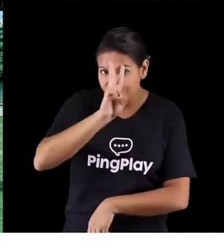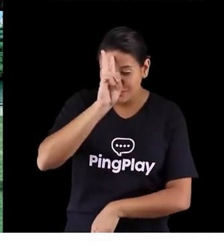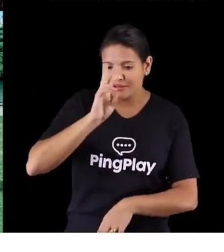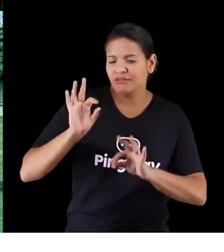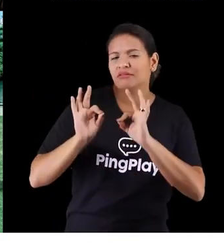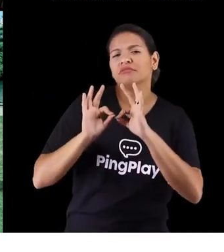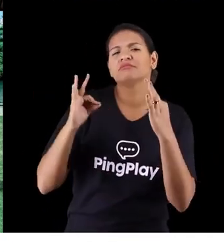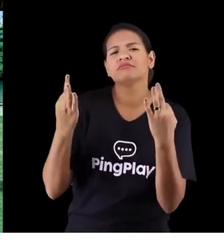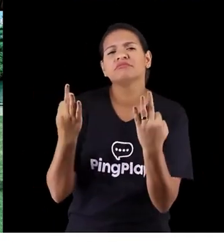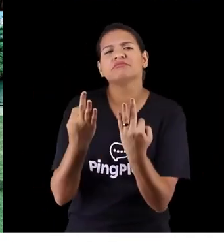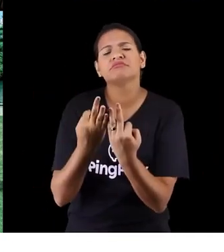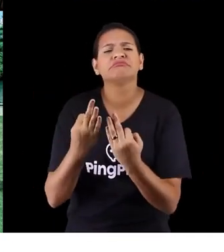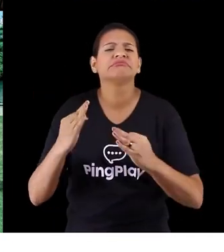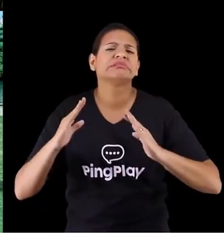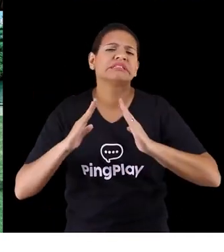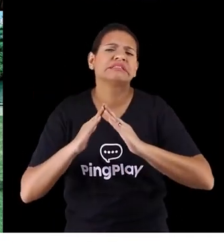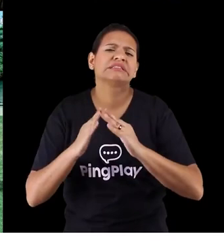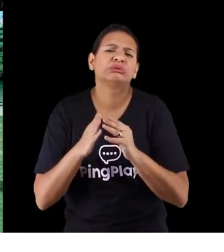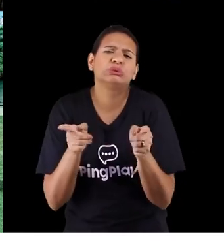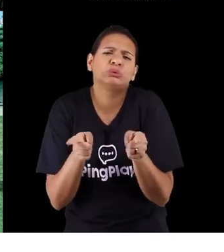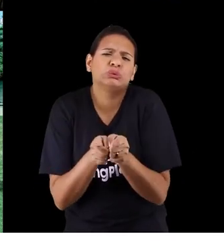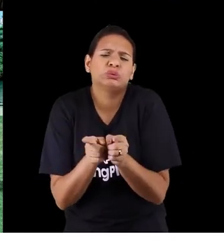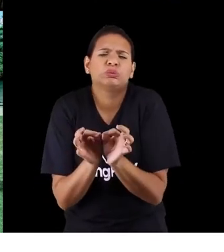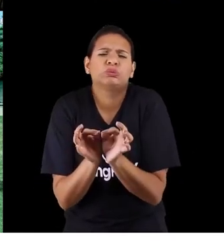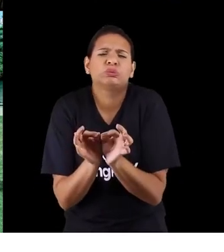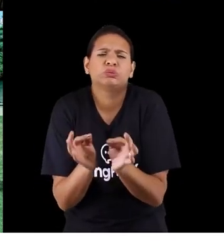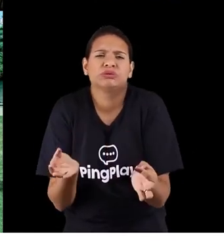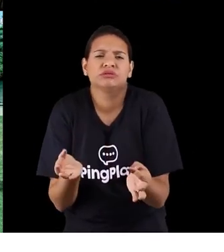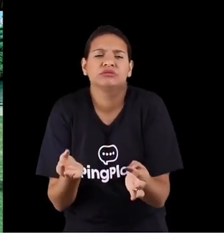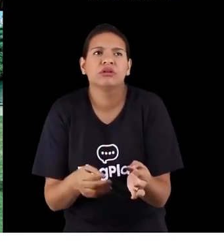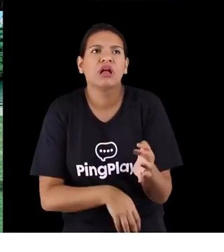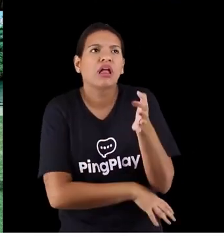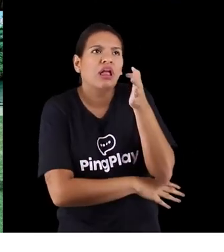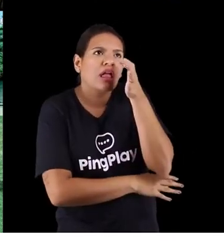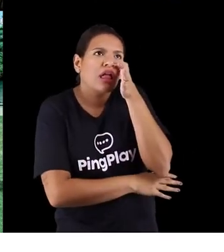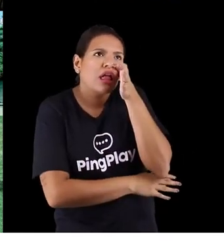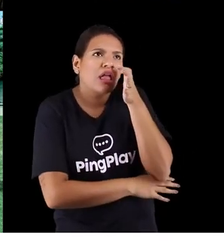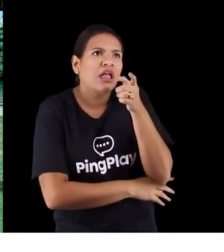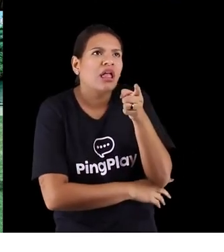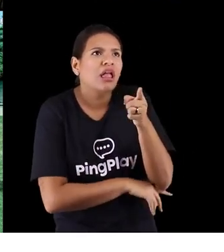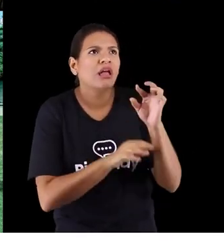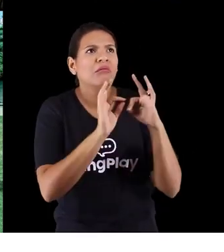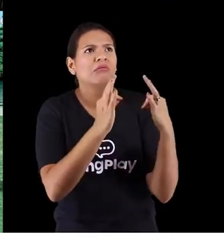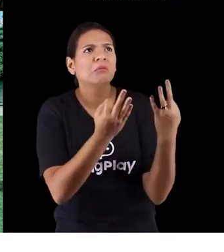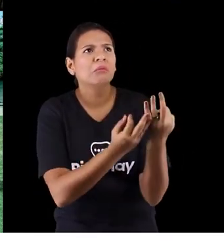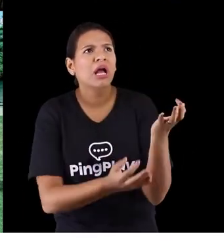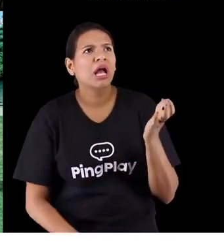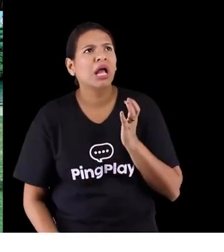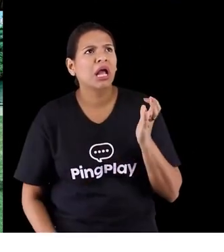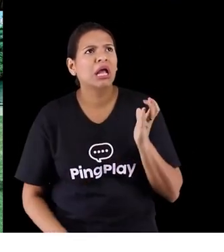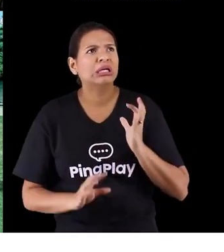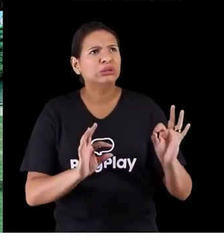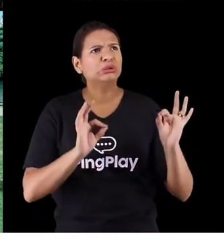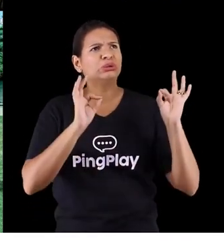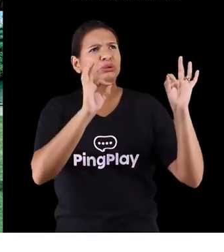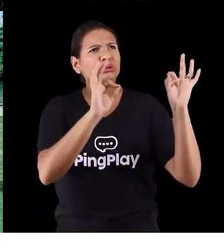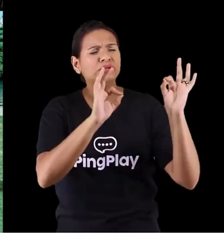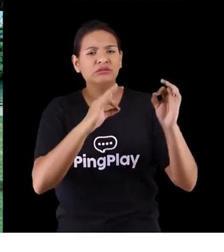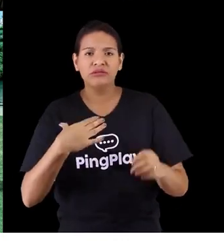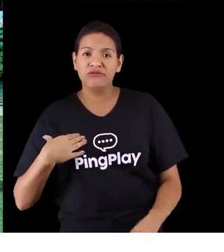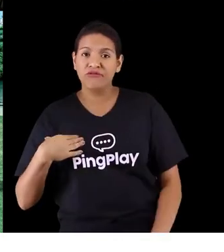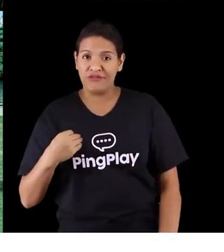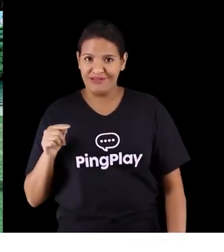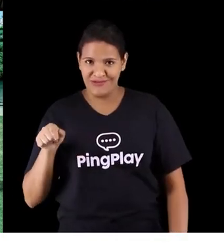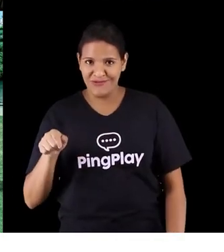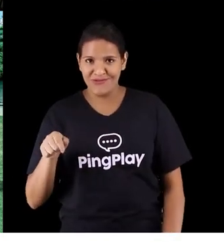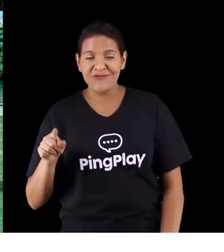em um porão sujo e apertado, e que se fascina com a vida luxuosa de uma família rica, na qual